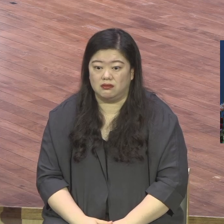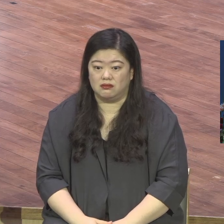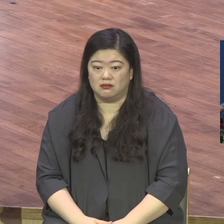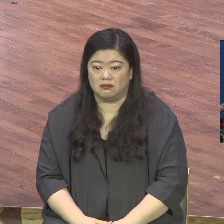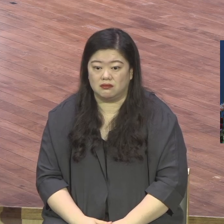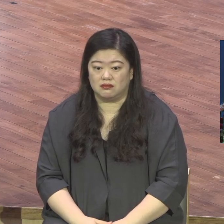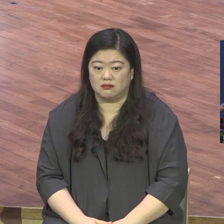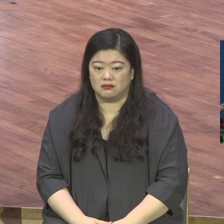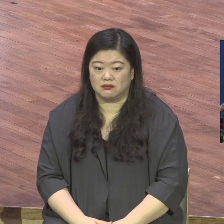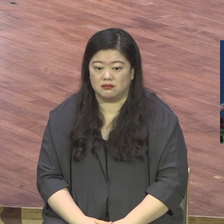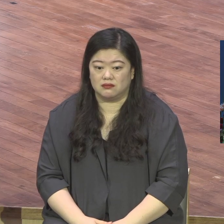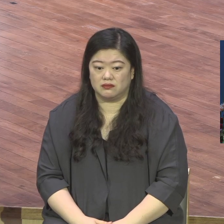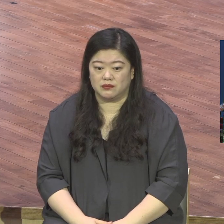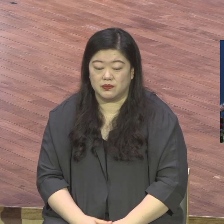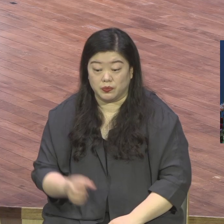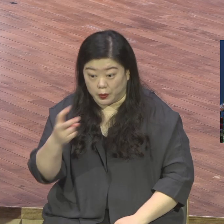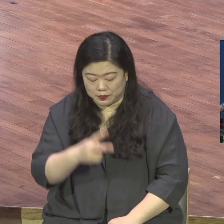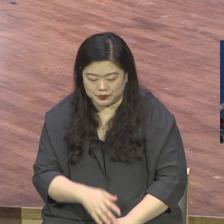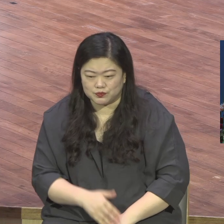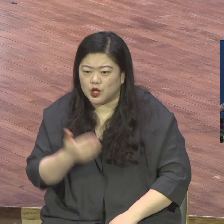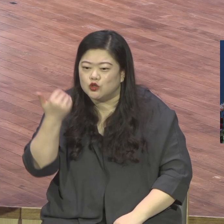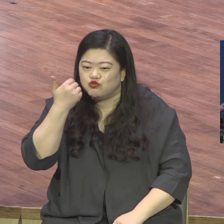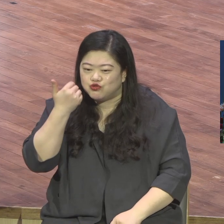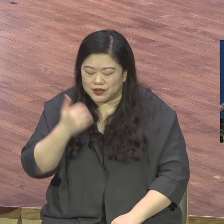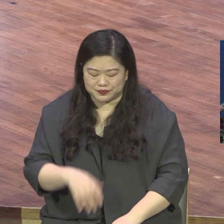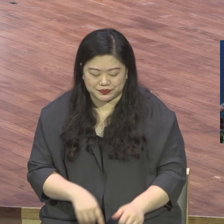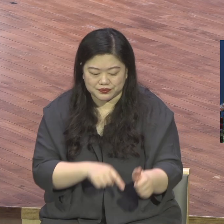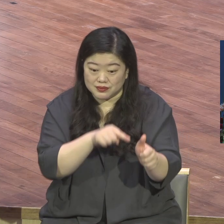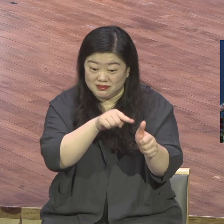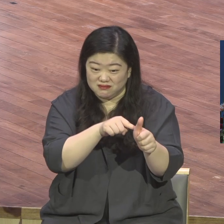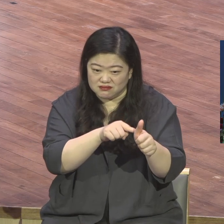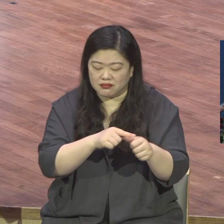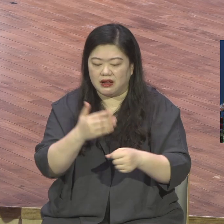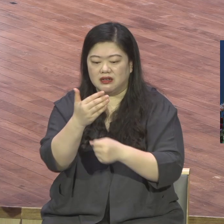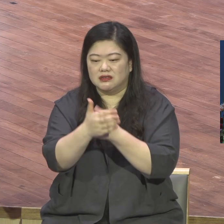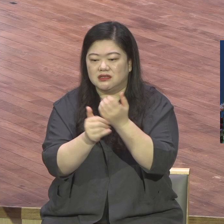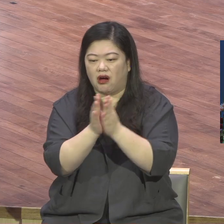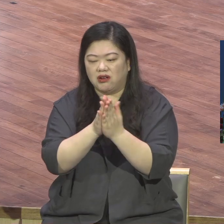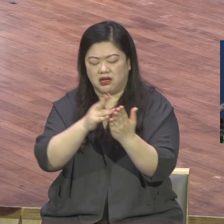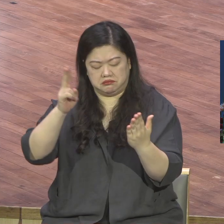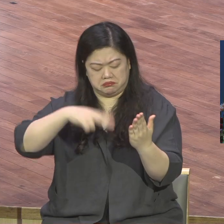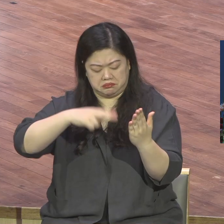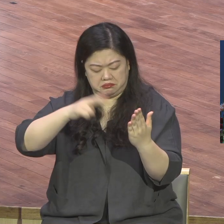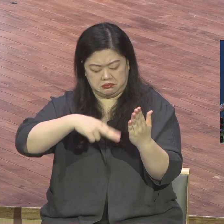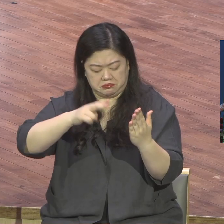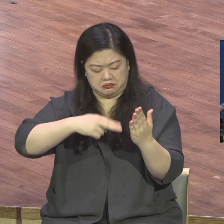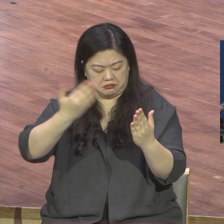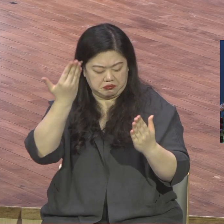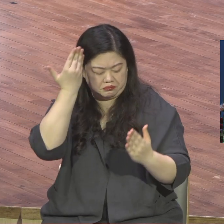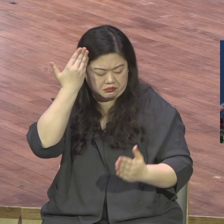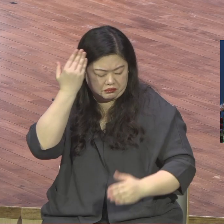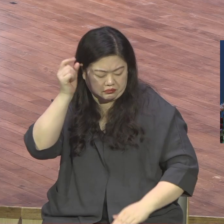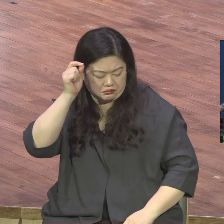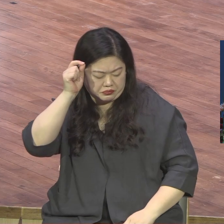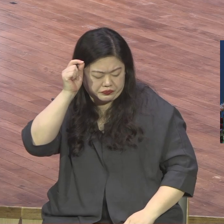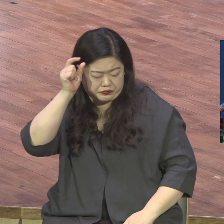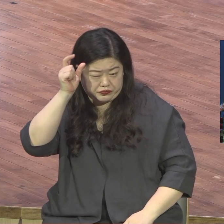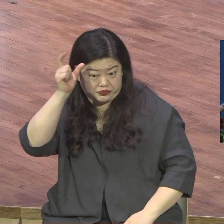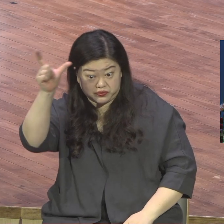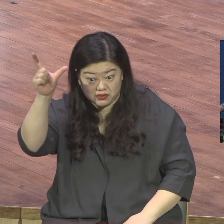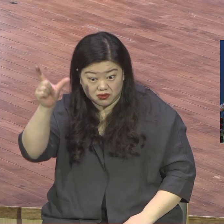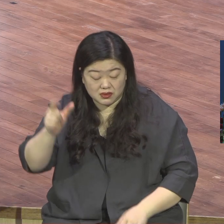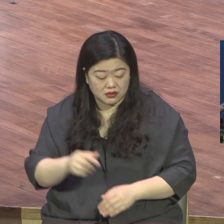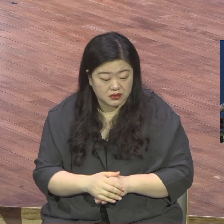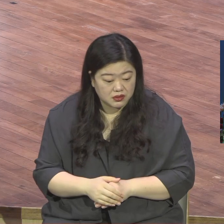특별히 좀 기도 좀 많이 한다는 사람, 특별히 좀 뭔가 성경 많이 읽는다는 사람, 뭔가 좀 남들보다 특별하다는 사람들을